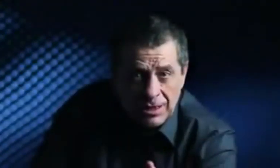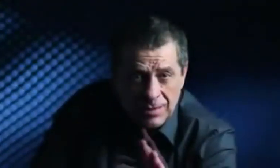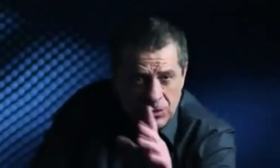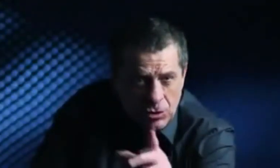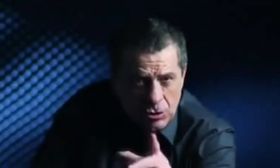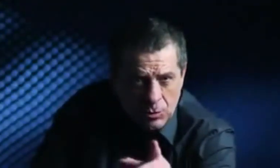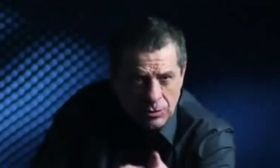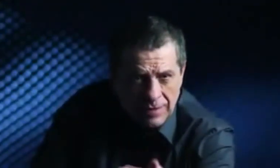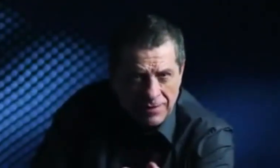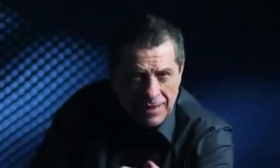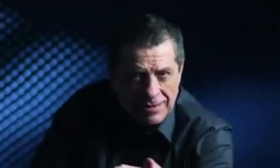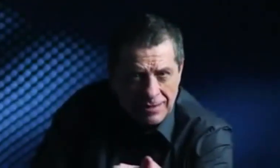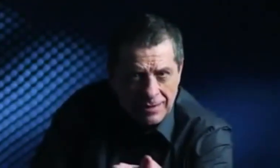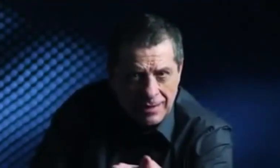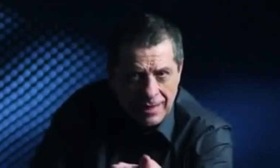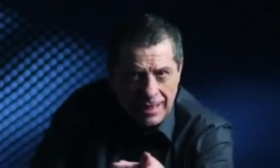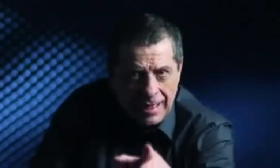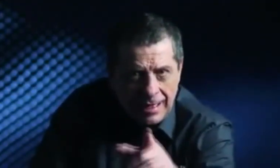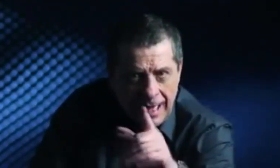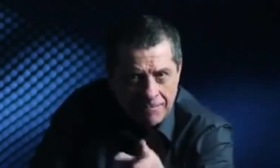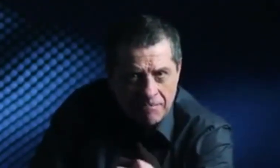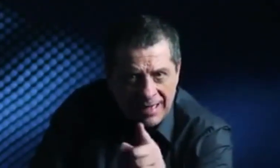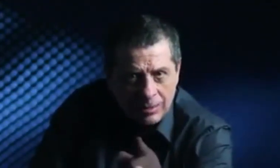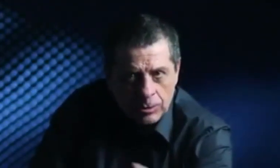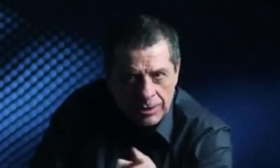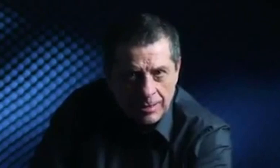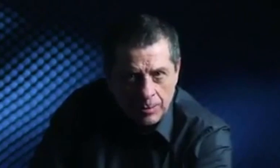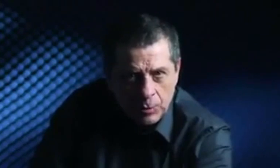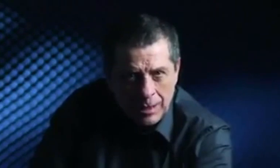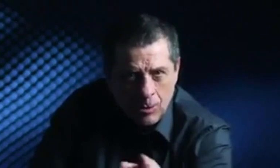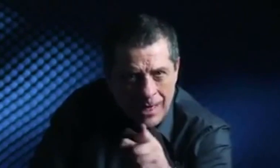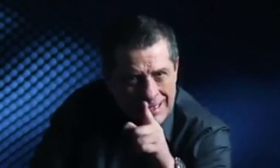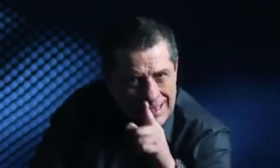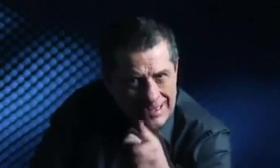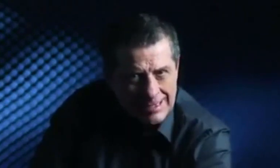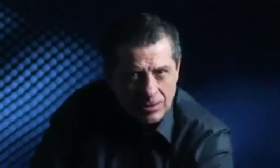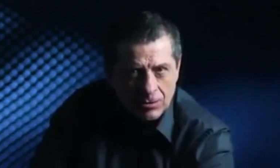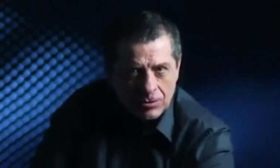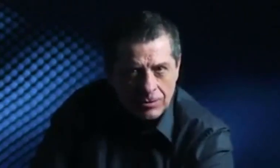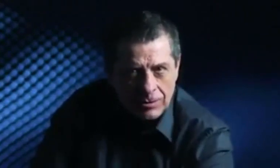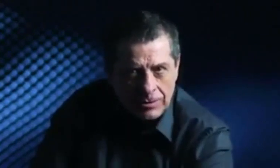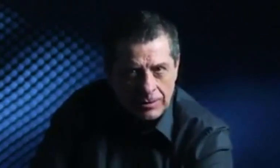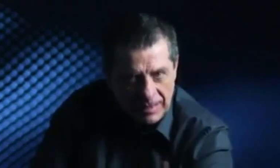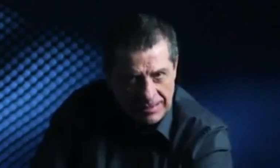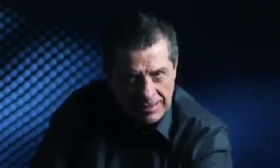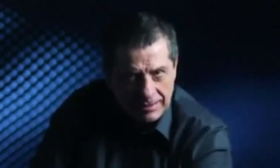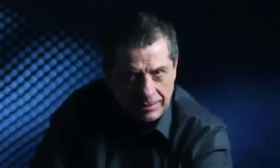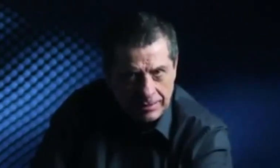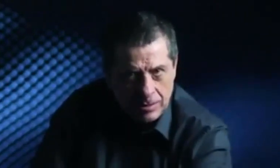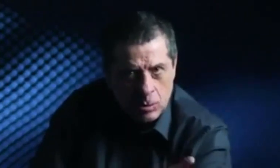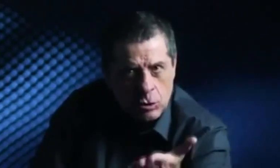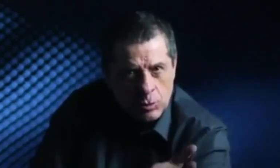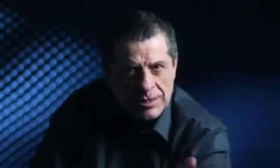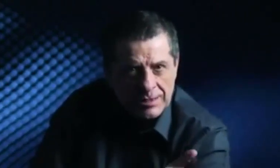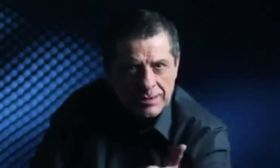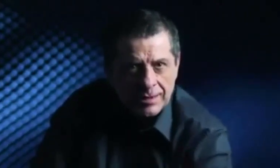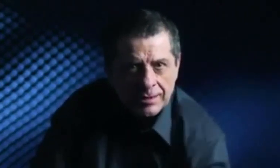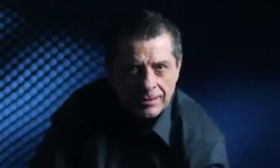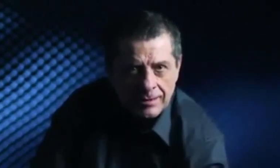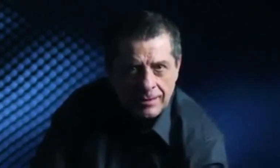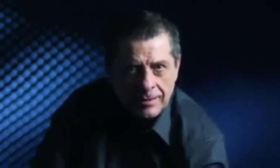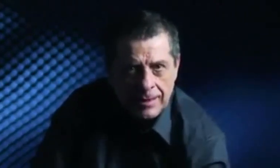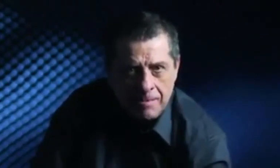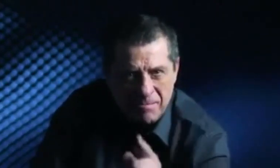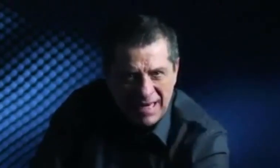outro clichê, mas gosto muito da frase. Quem mata o tempo não é assassino, mas sim um